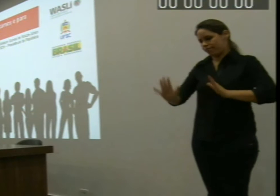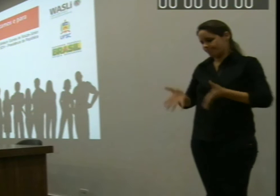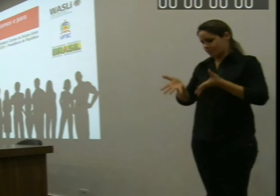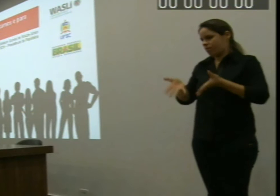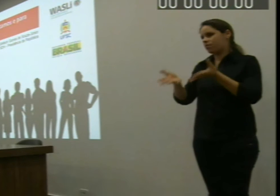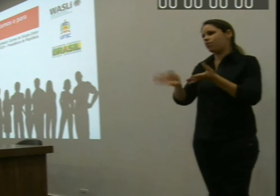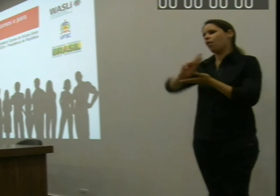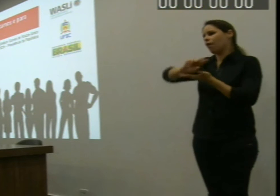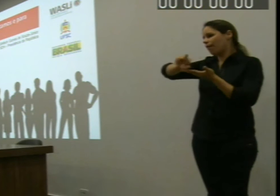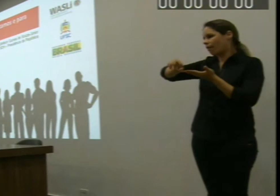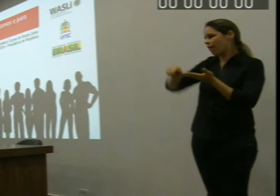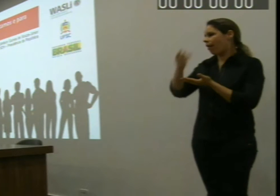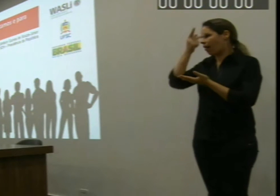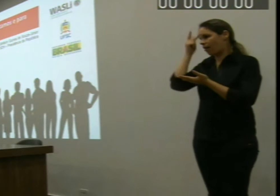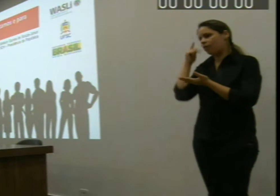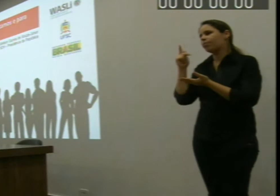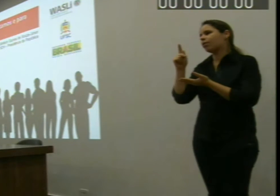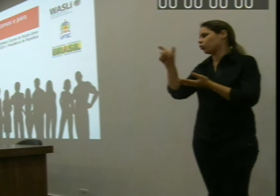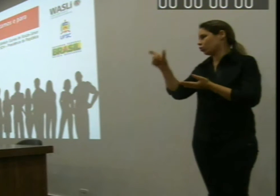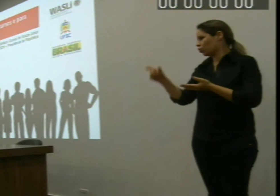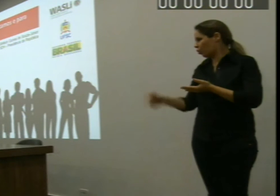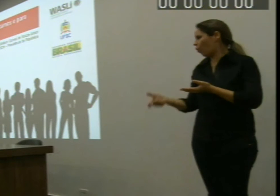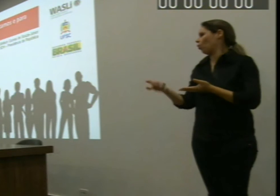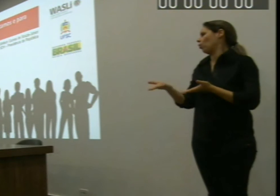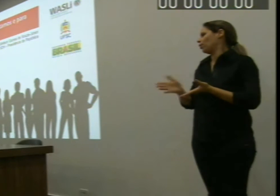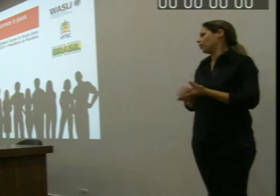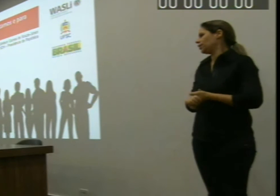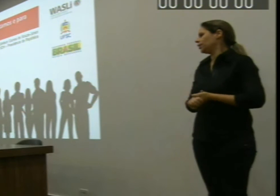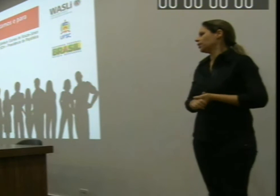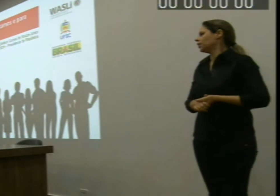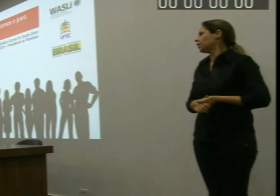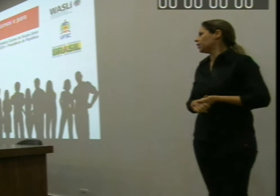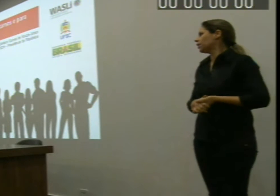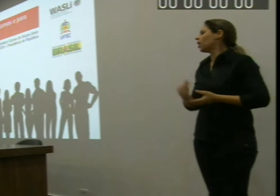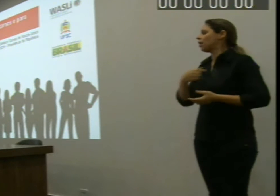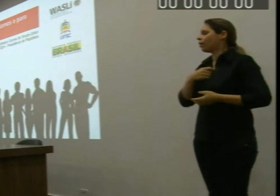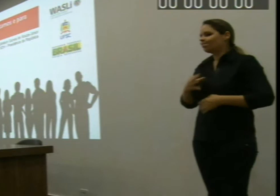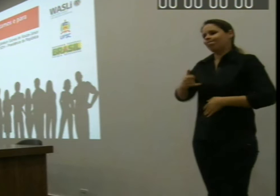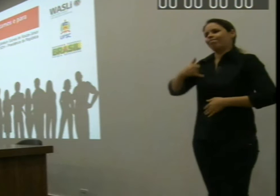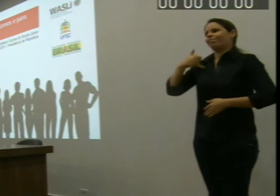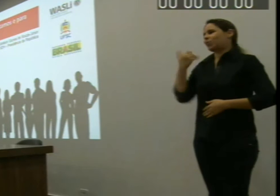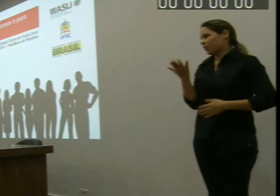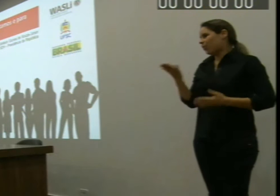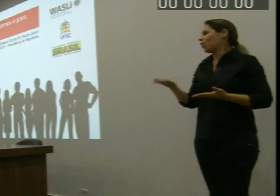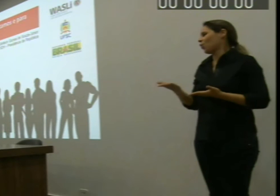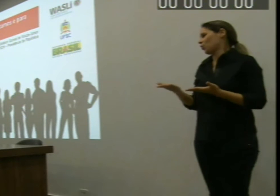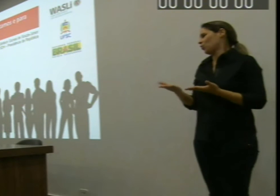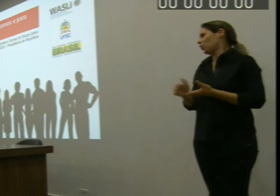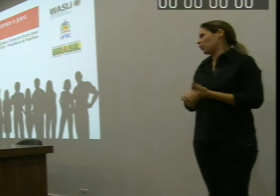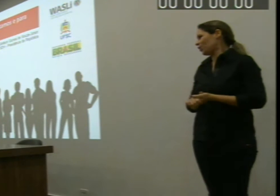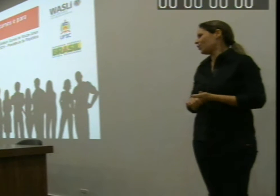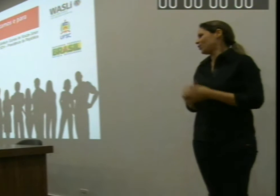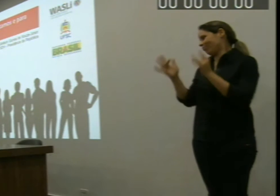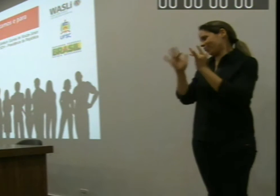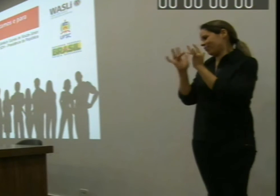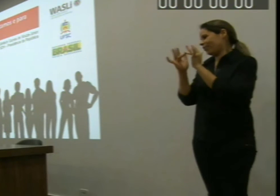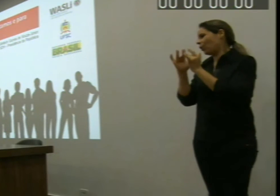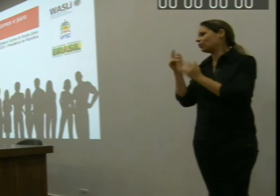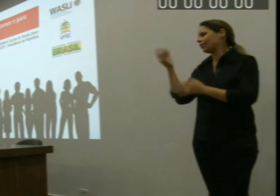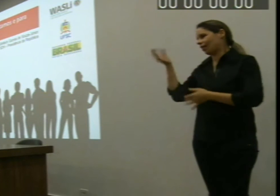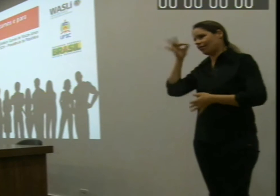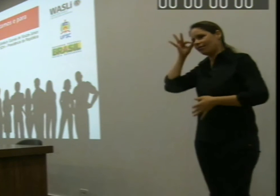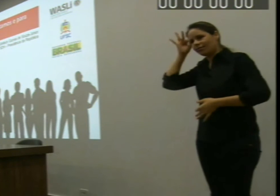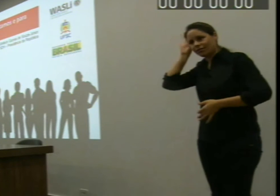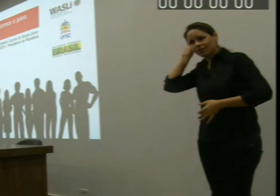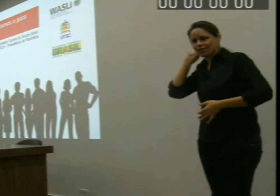TM histórias semelhantes para para serem contadas e eu sinto muito orgulho de ter tido esse contato né com ela ter tido essa